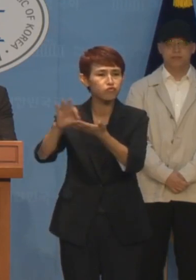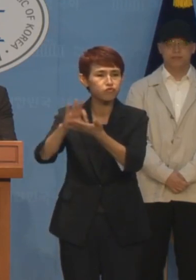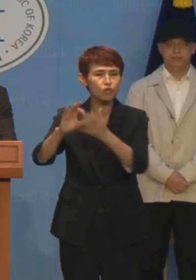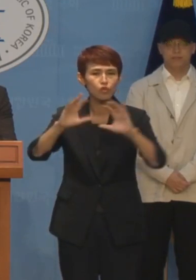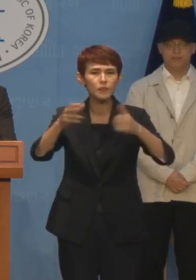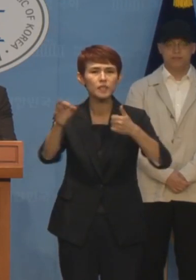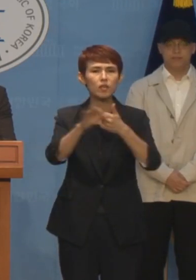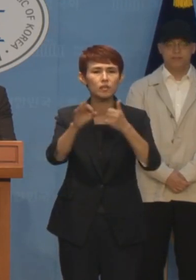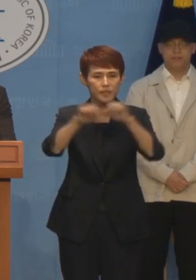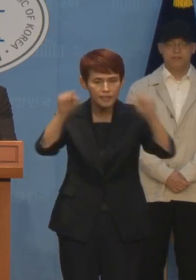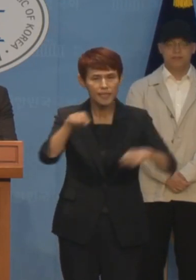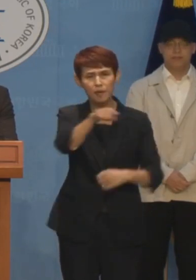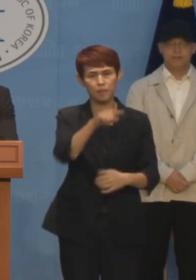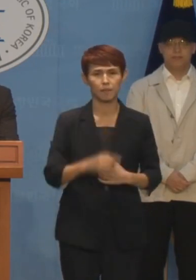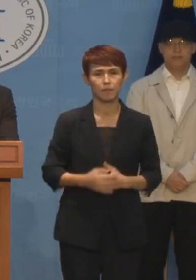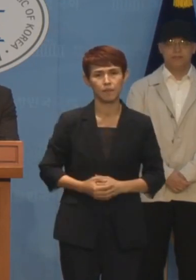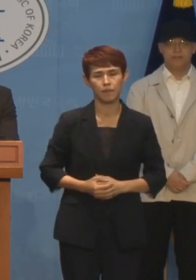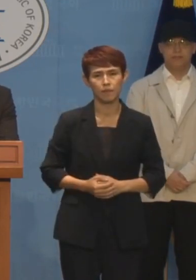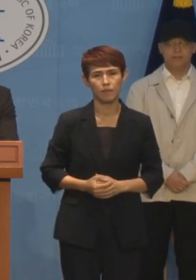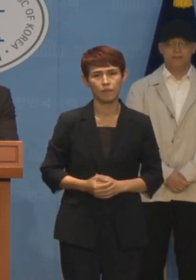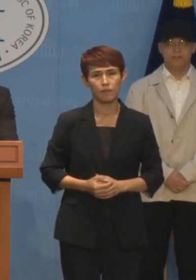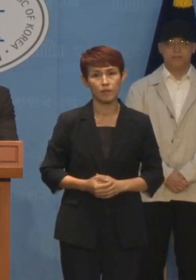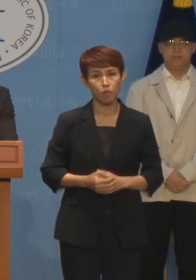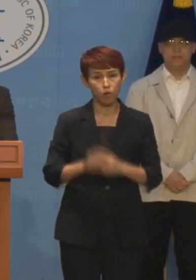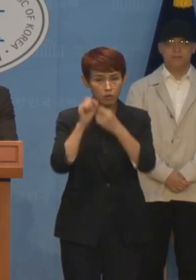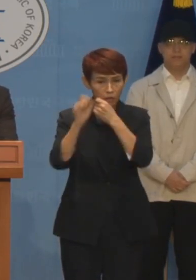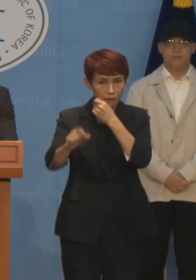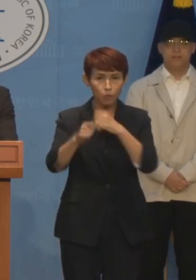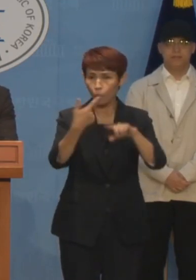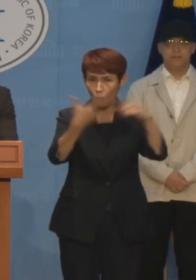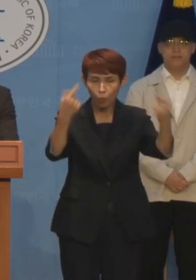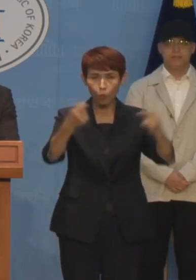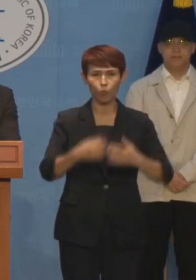국민연금의 시스템입니다. 이것이 다단계가 아니고 무엇입니까?